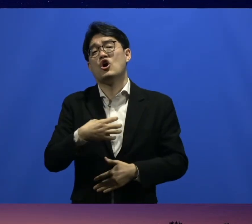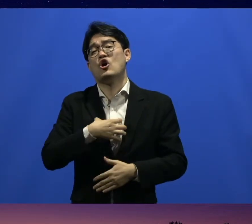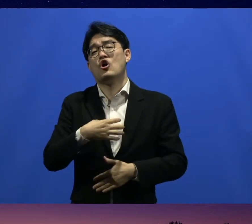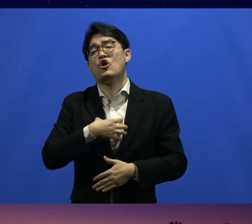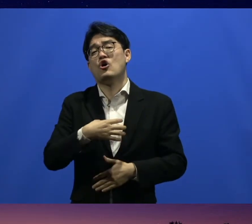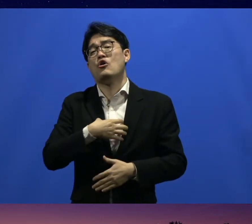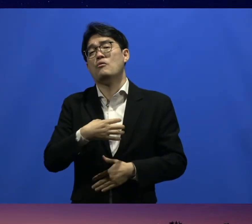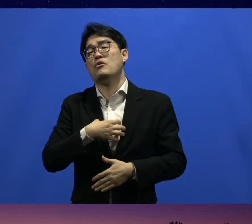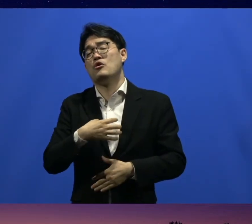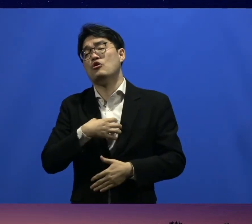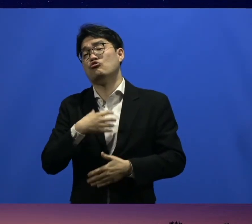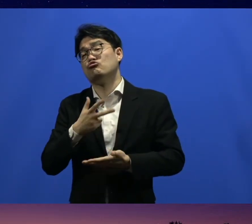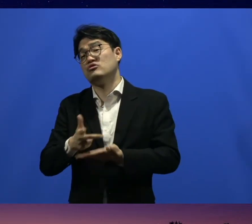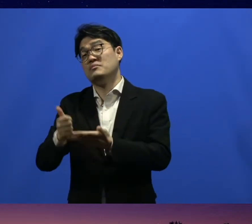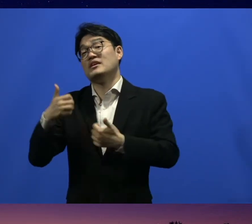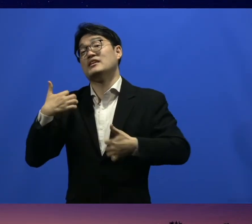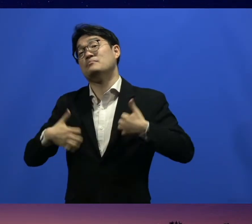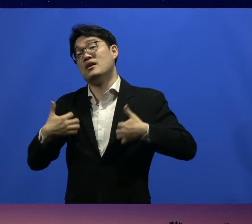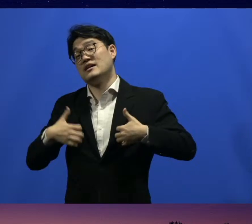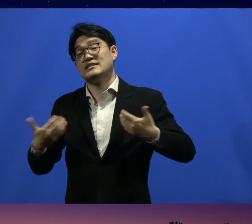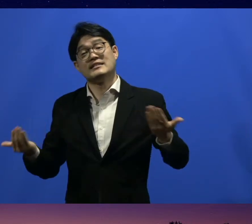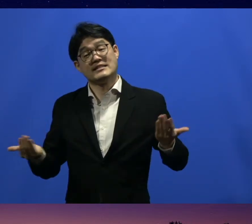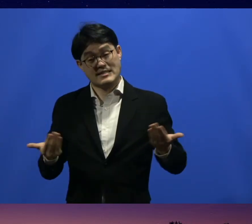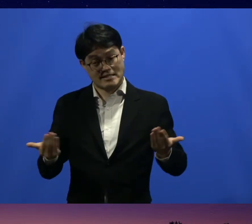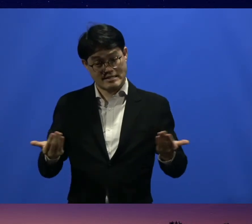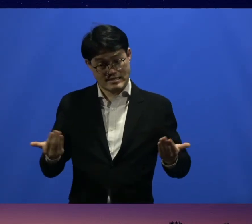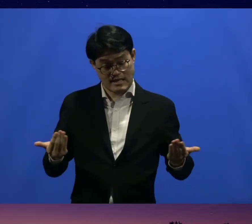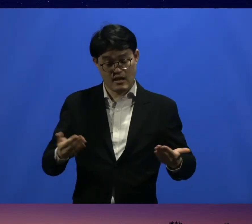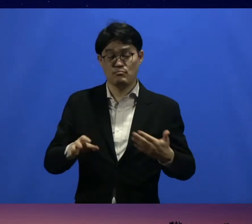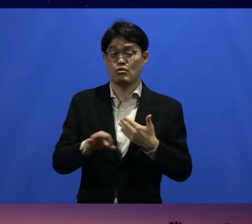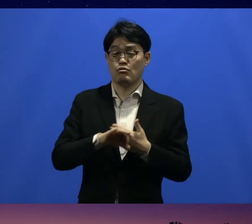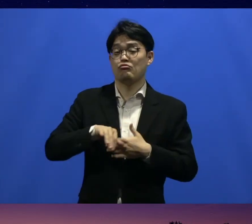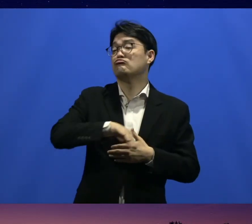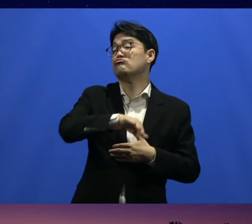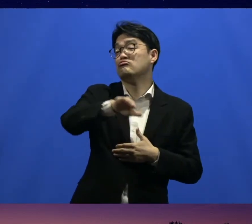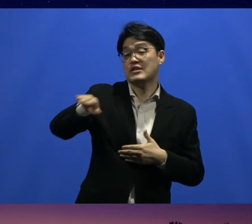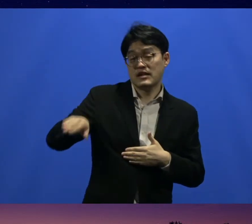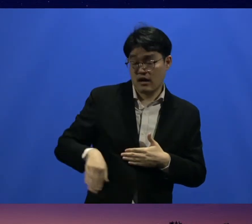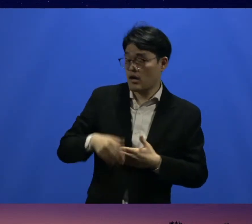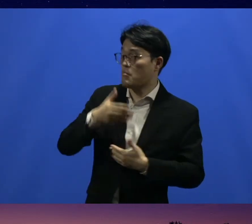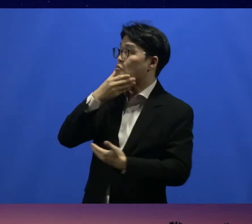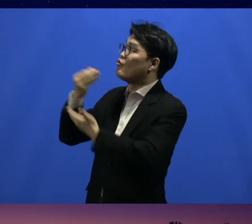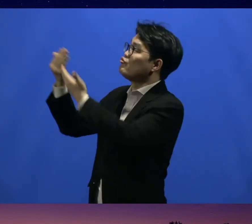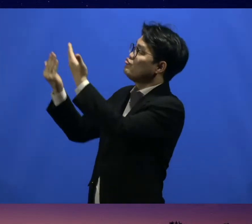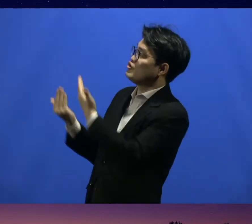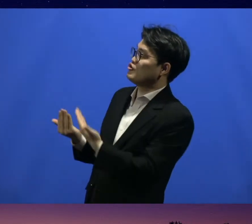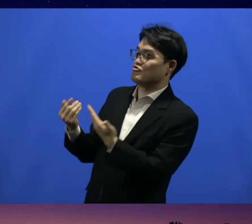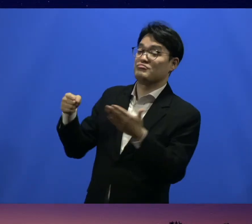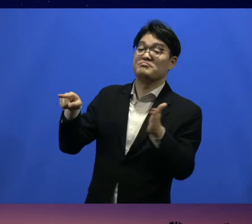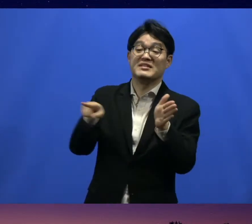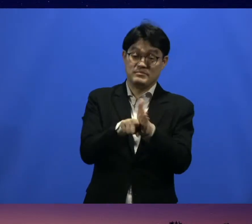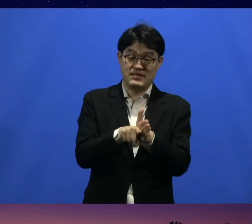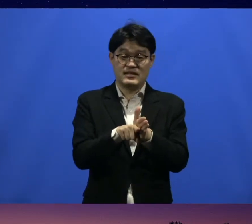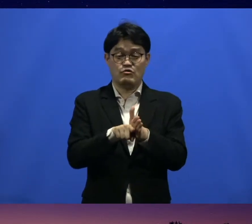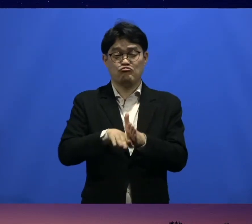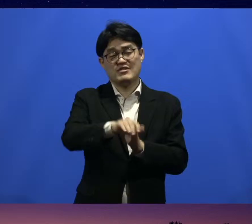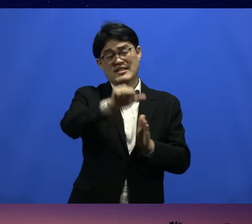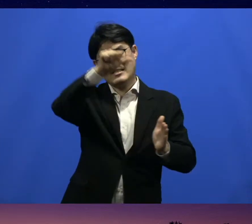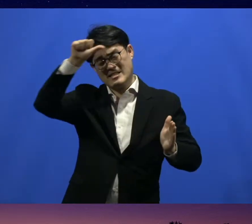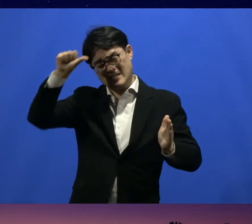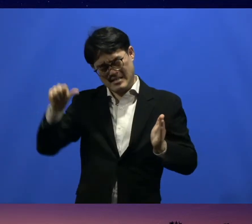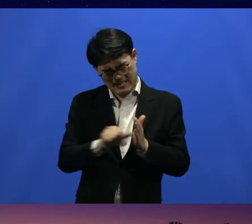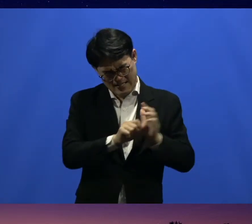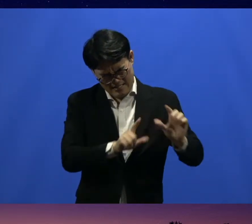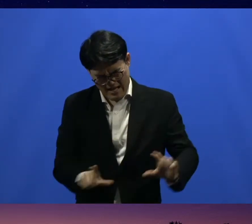기뻐하시는 일이라면 우리가 그것을 선택할 때 그것이 우리에게 복이 될 줄로 믿습니다. 여러분, 우리 인생에 가는 길에